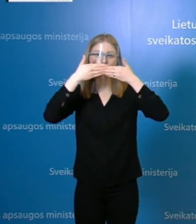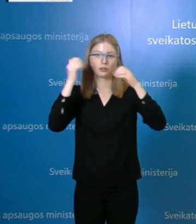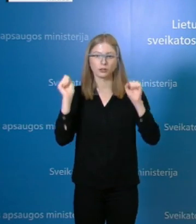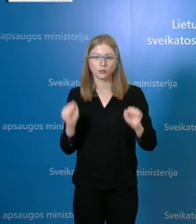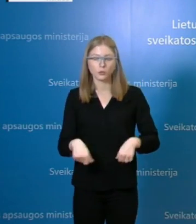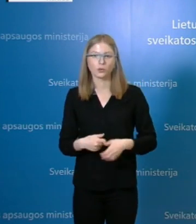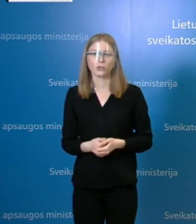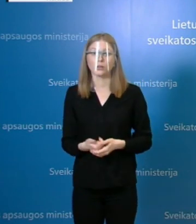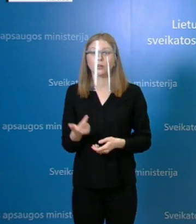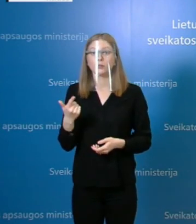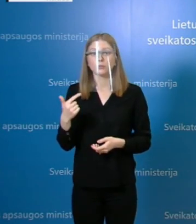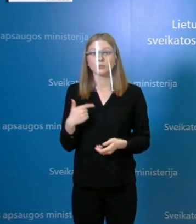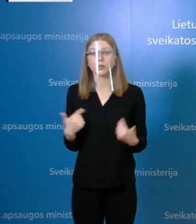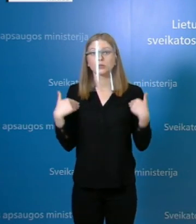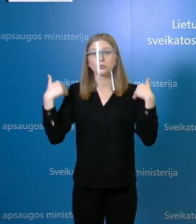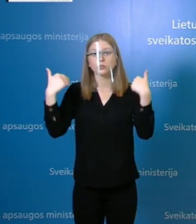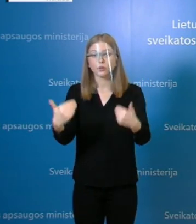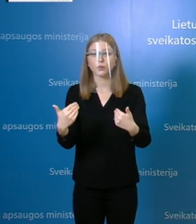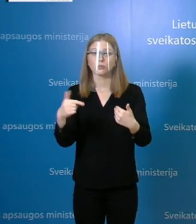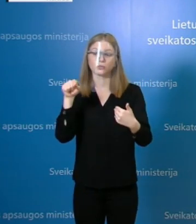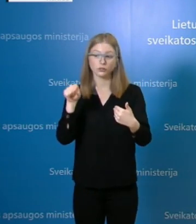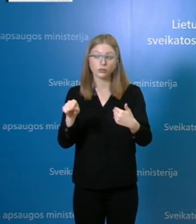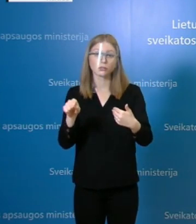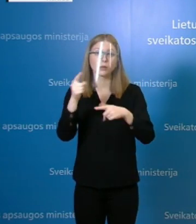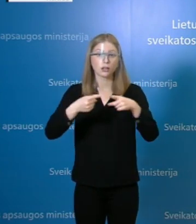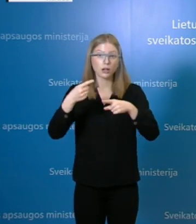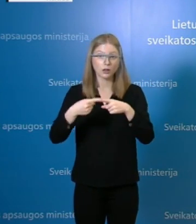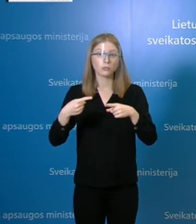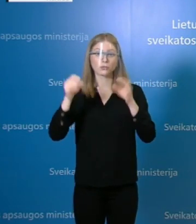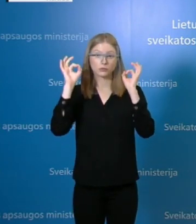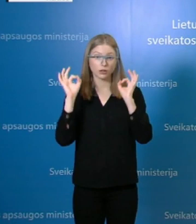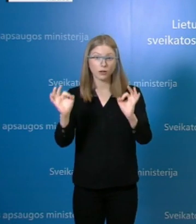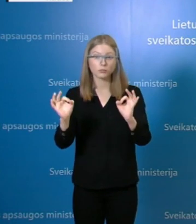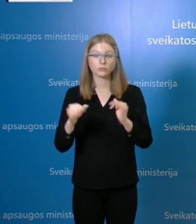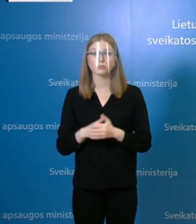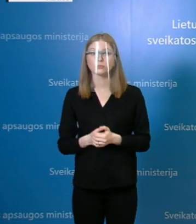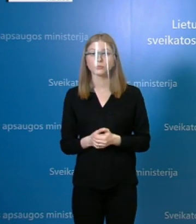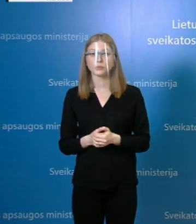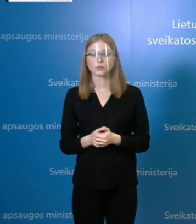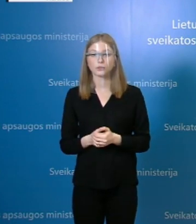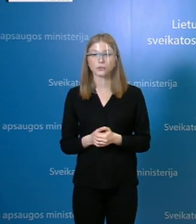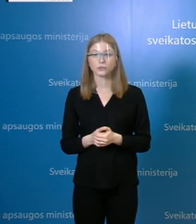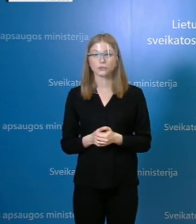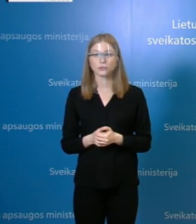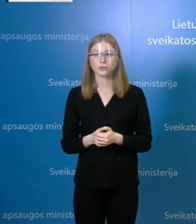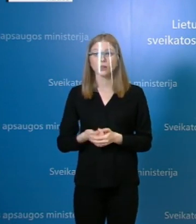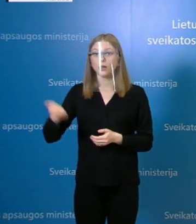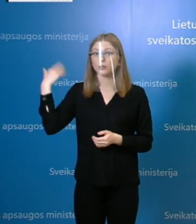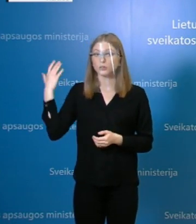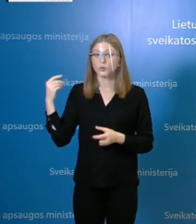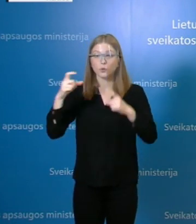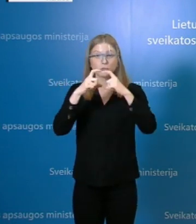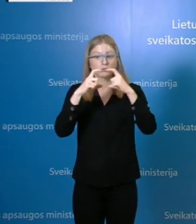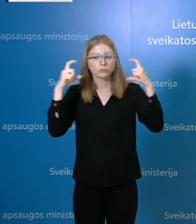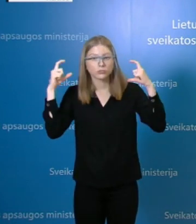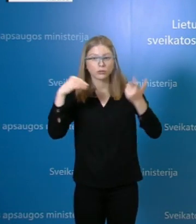buvo rekomenduojamos kaip tinkamos priemonės, suprantant, kad ypatingai tuo metu, kada priemonių įsigyti